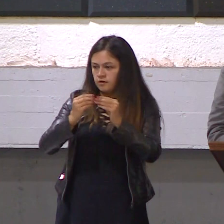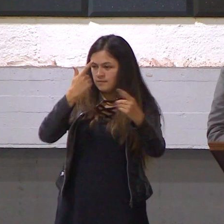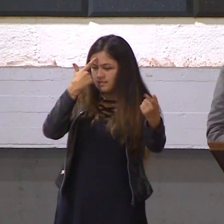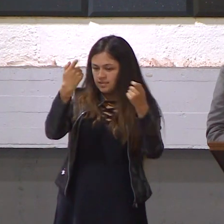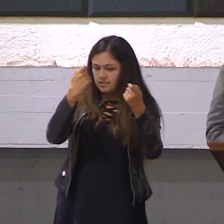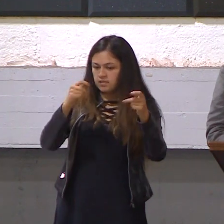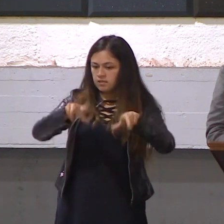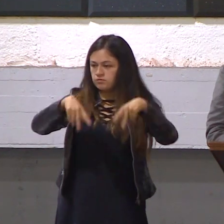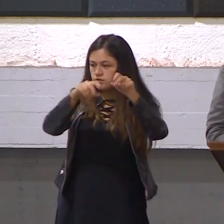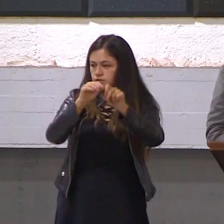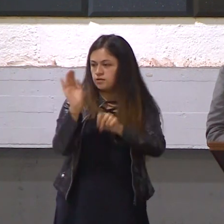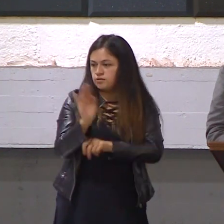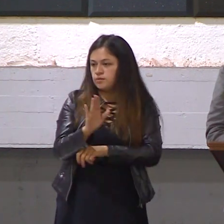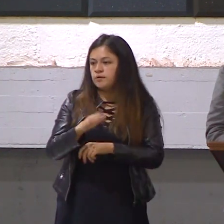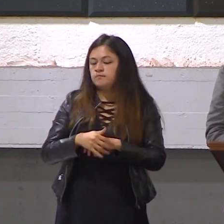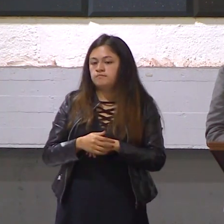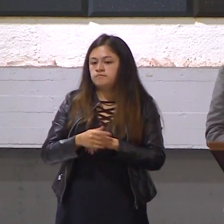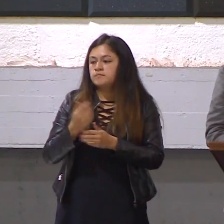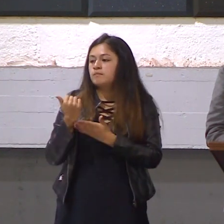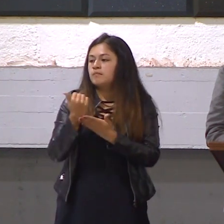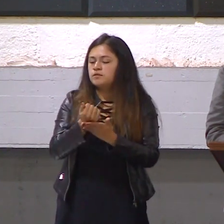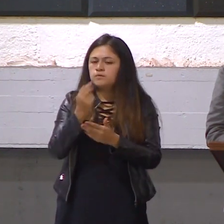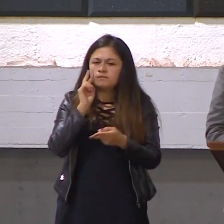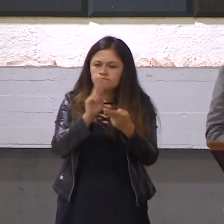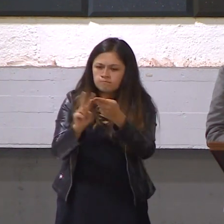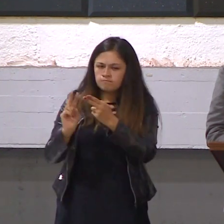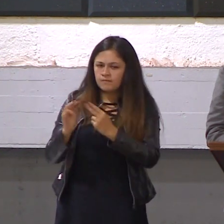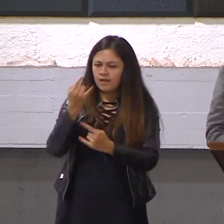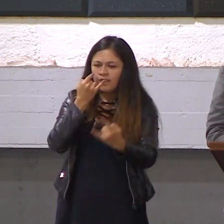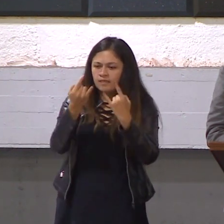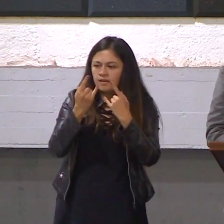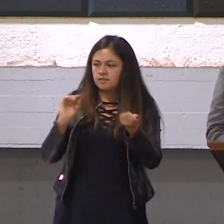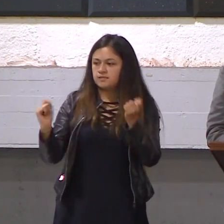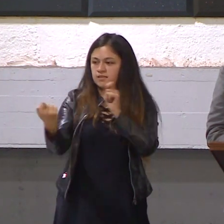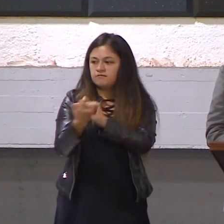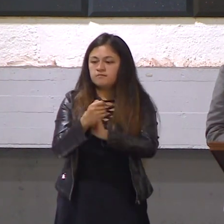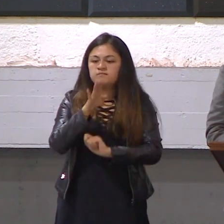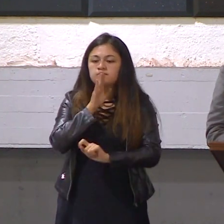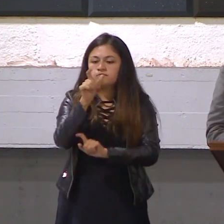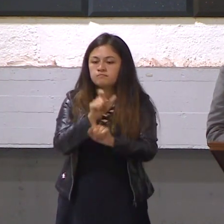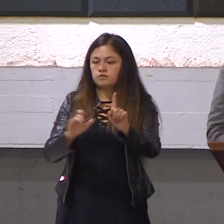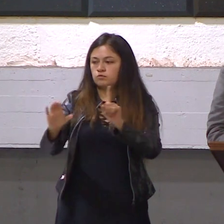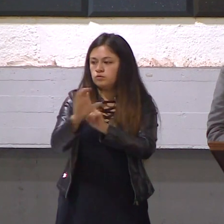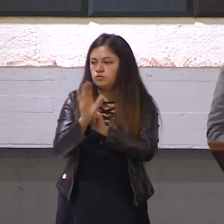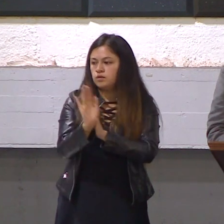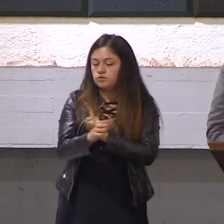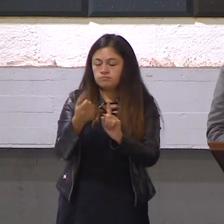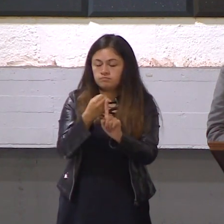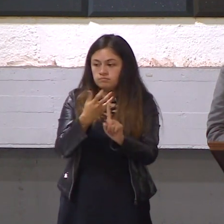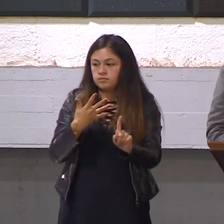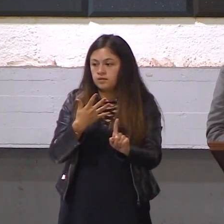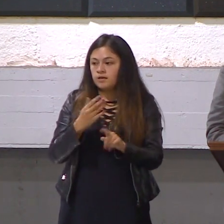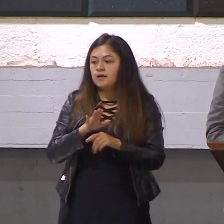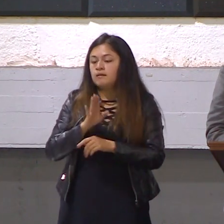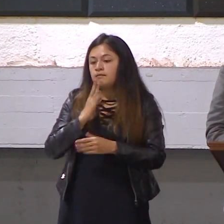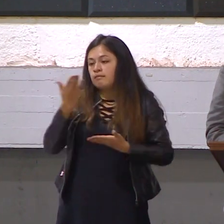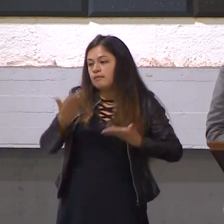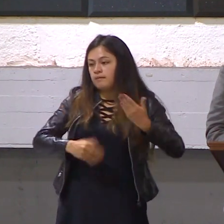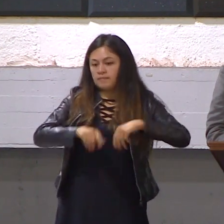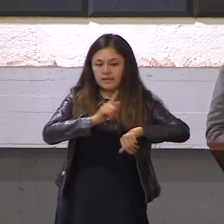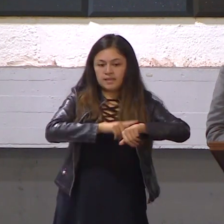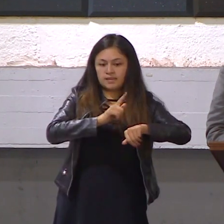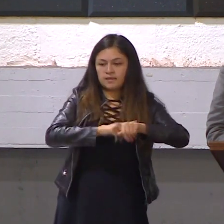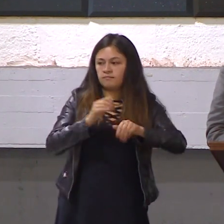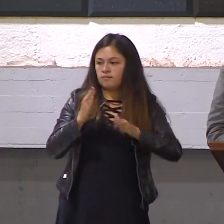la sociedad dando respuesta a intereses y transformaciones de la cultura que las destaca según el momento